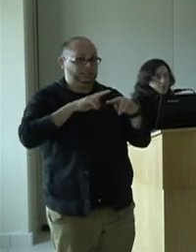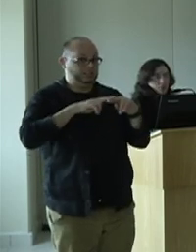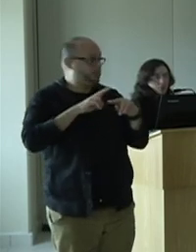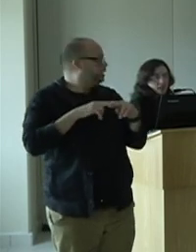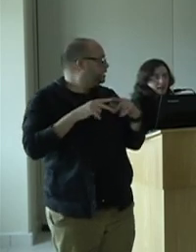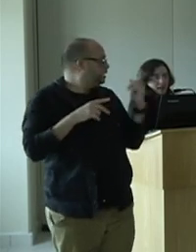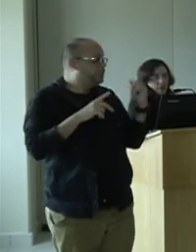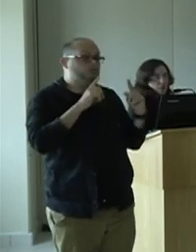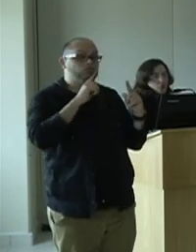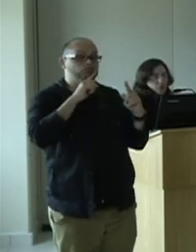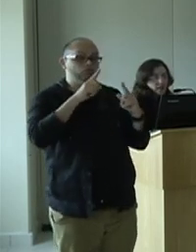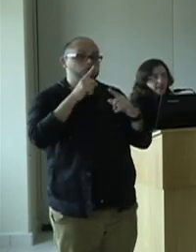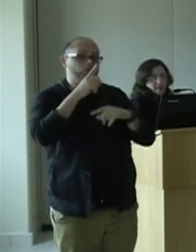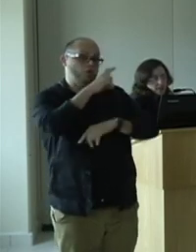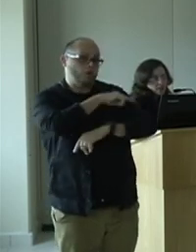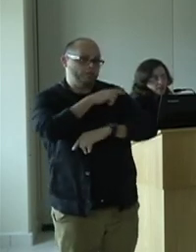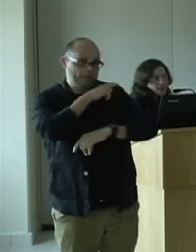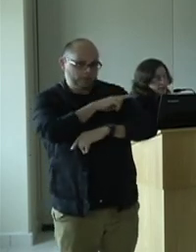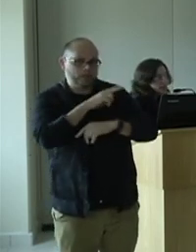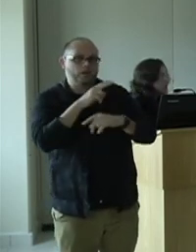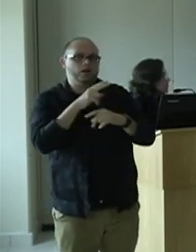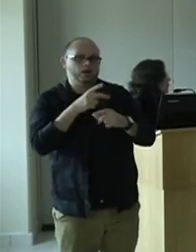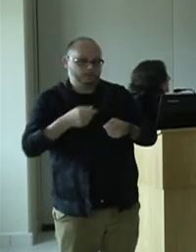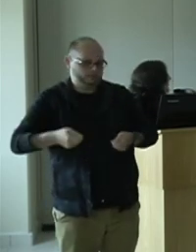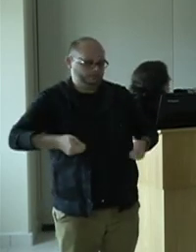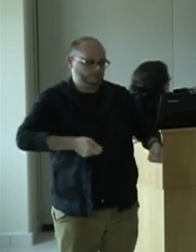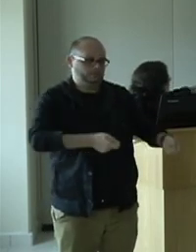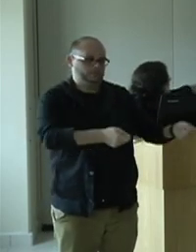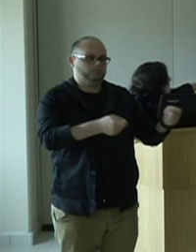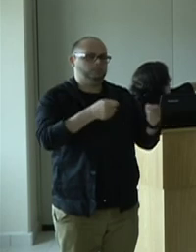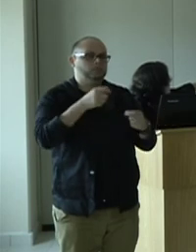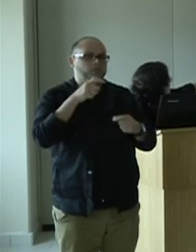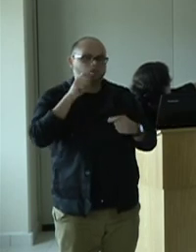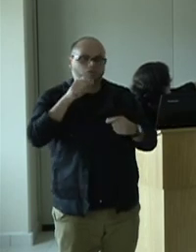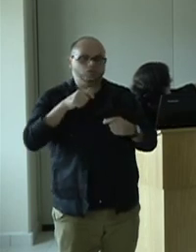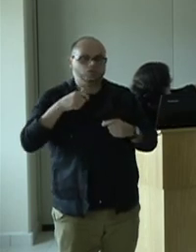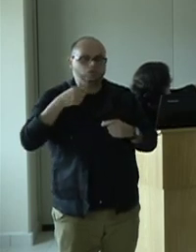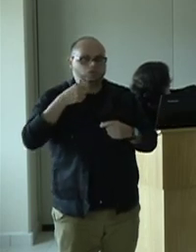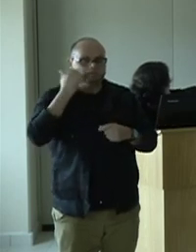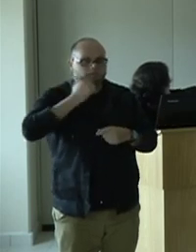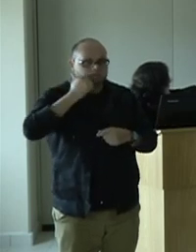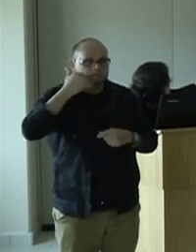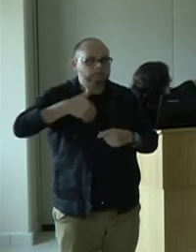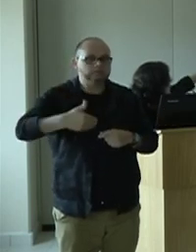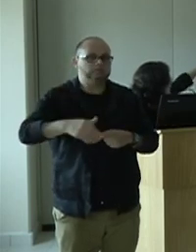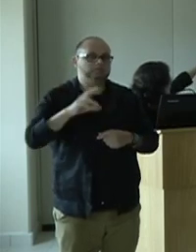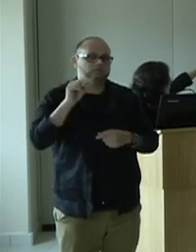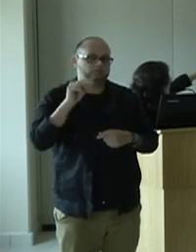de transporte hospitalario, no son sillas que se deban usar todo el tiempo, pues tanto